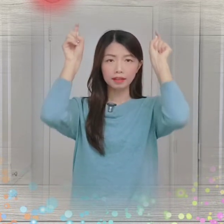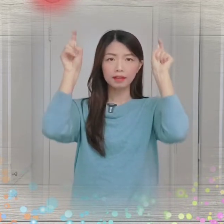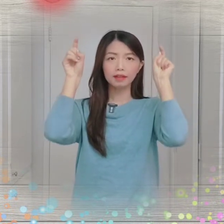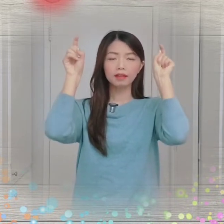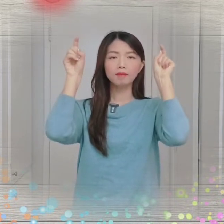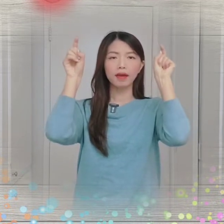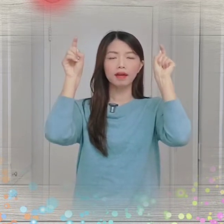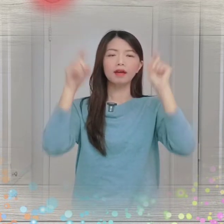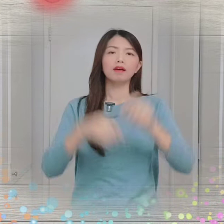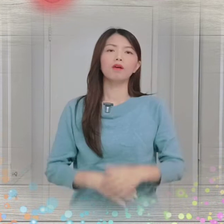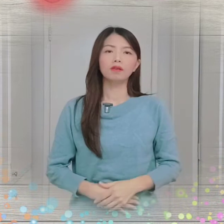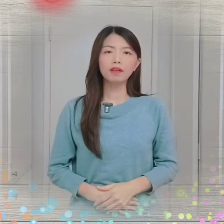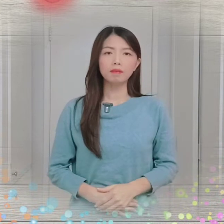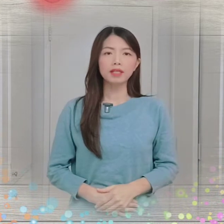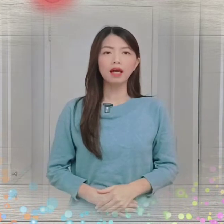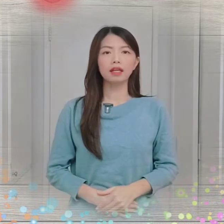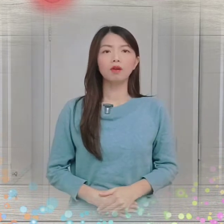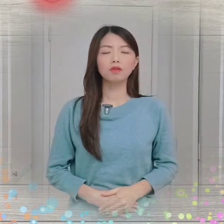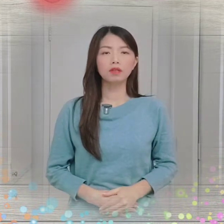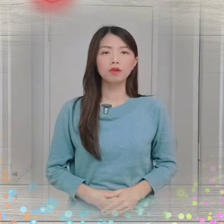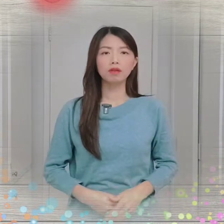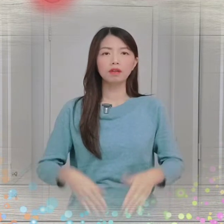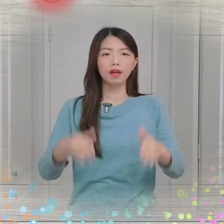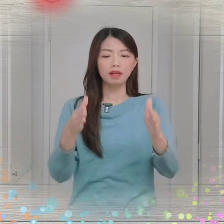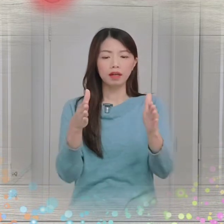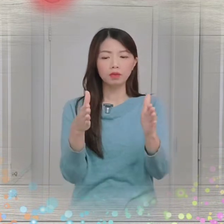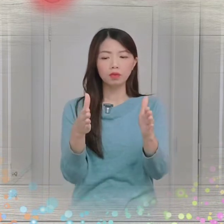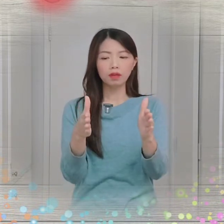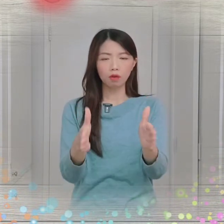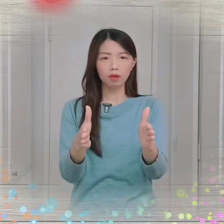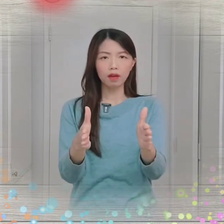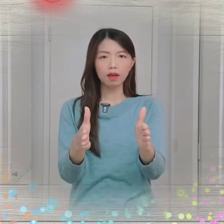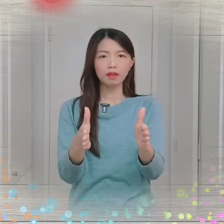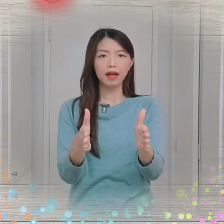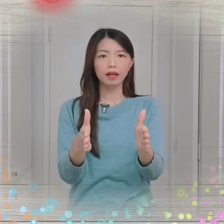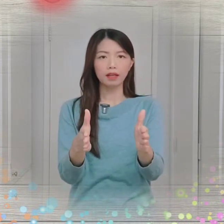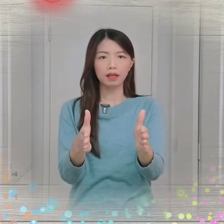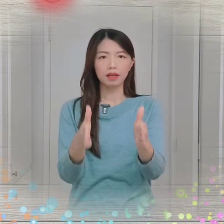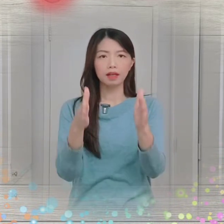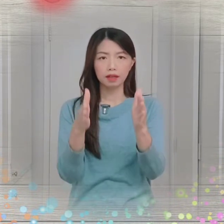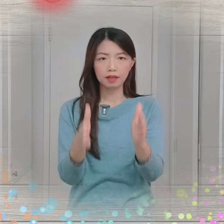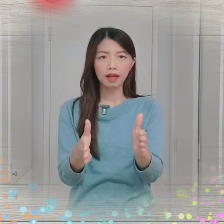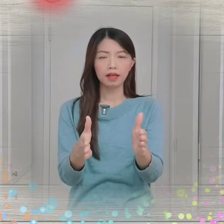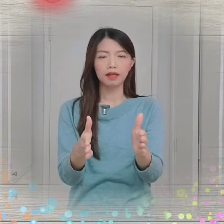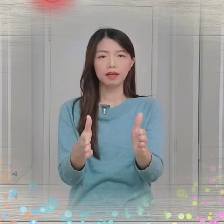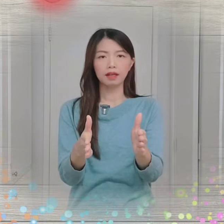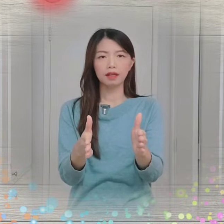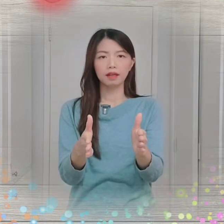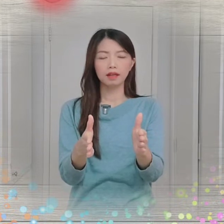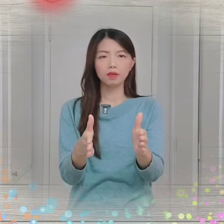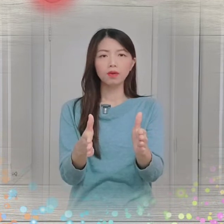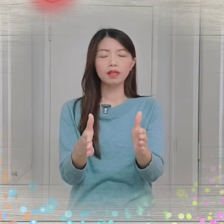양 틈에, 틈, 사이 이런 뜻의 수어는 양 손을 이렇게 나란히 사이